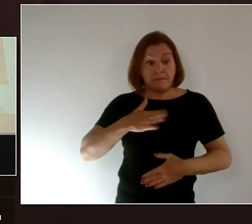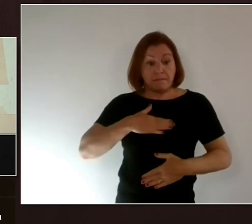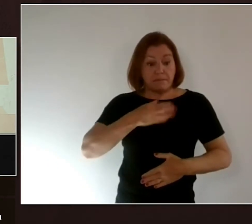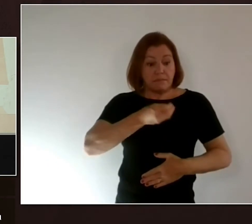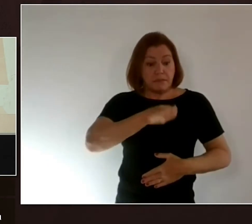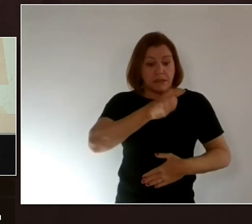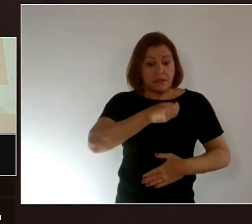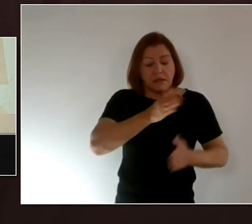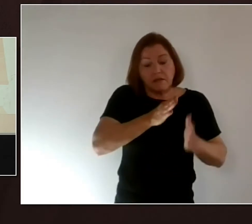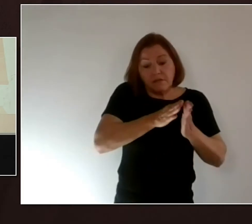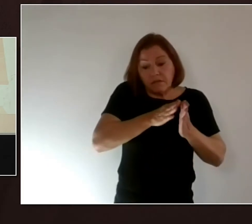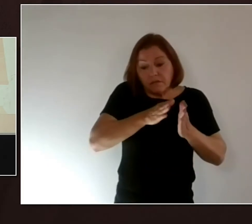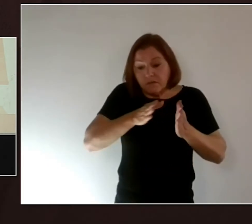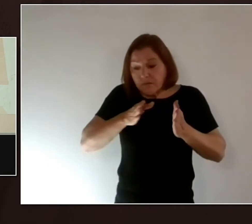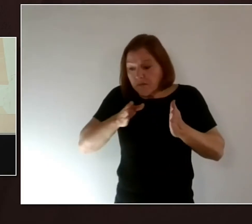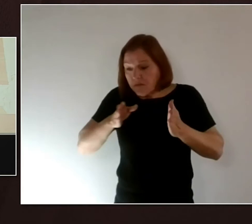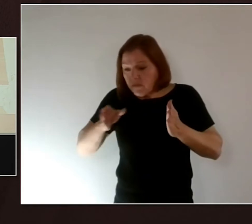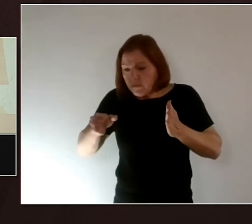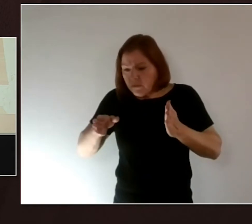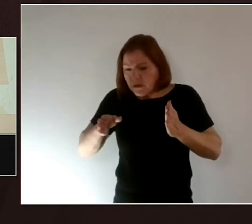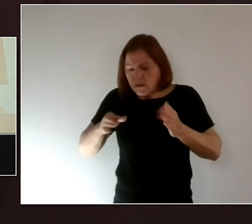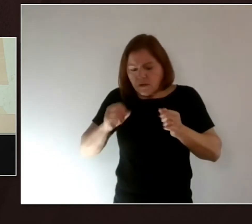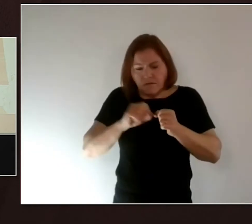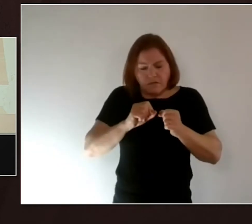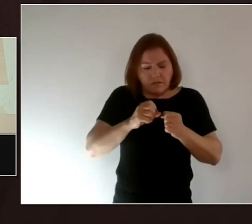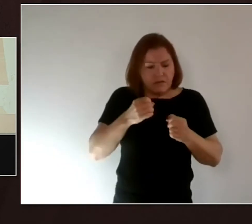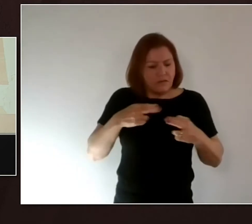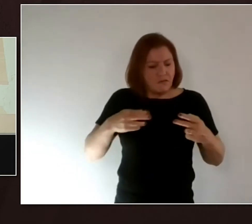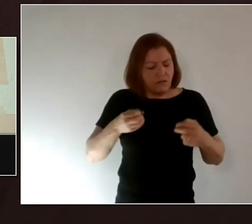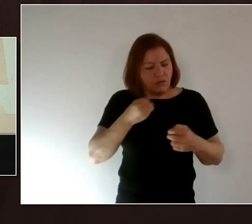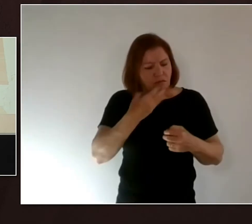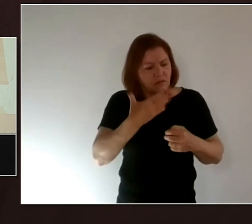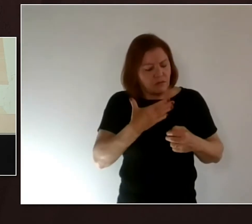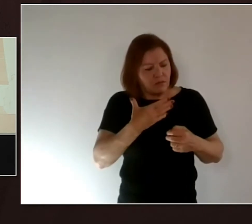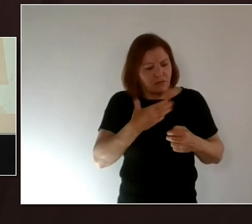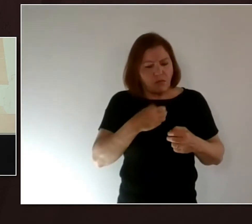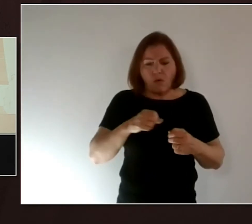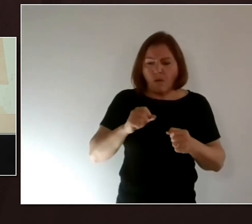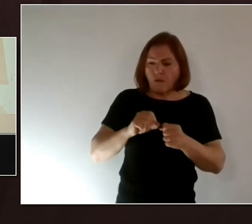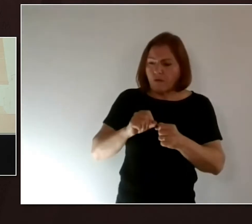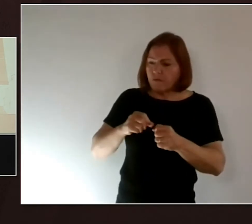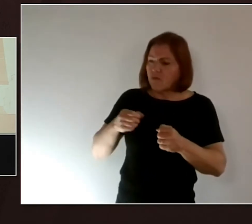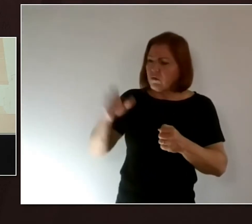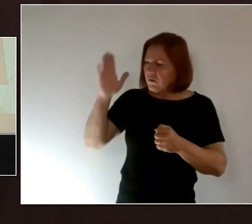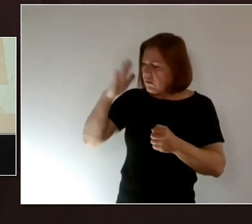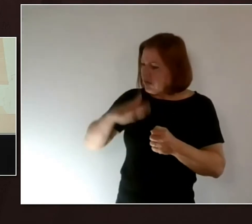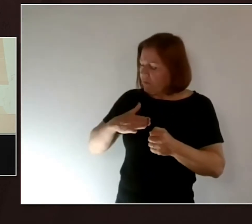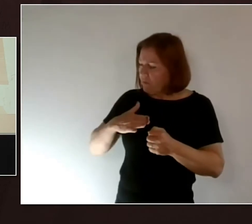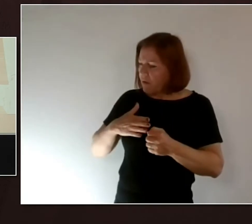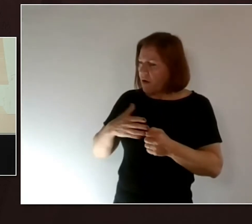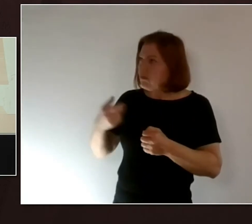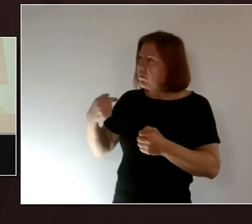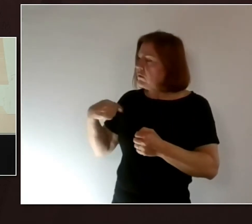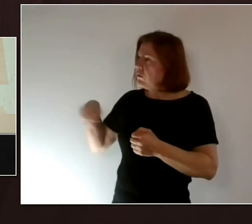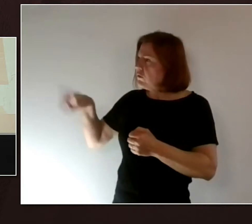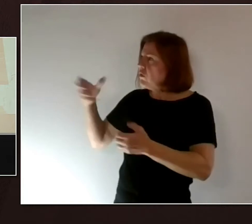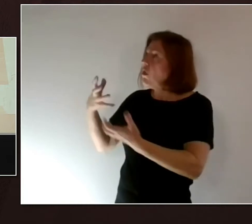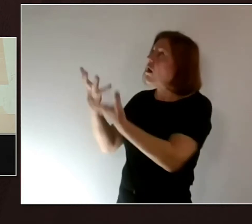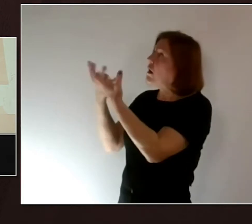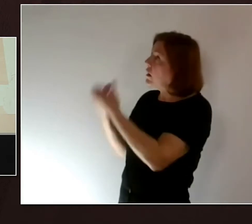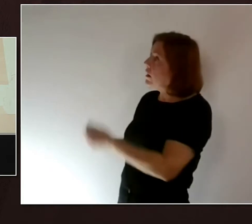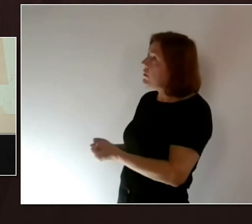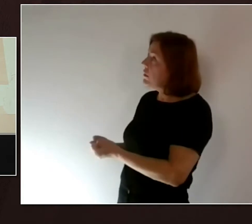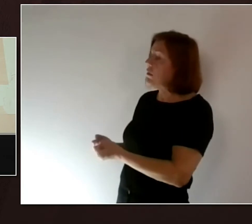ou o mal, diante do tribunal de Cristo, nós vamos ser recompensados. Existe esse conceito de recompensa ou não